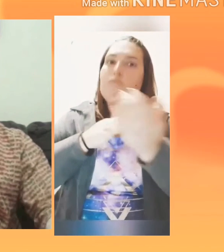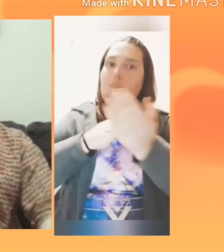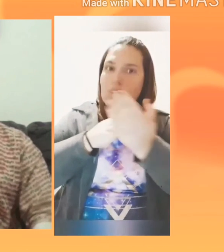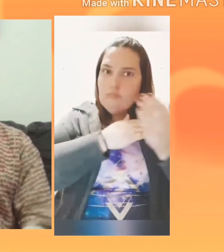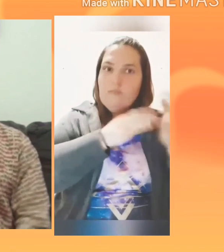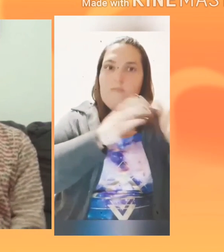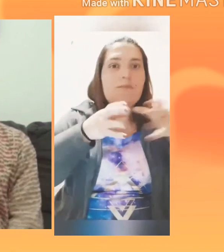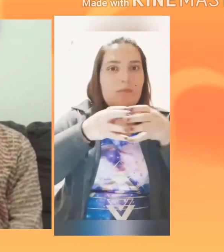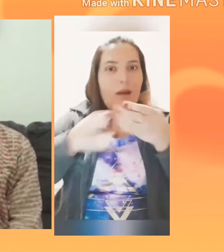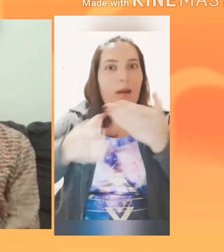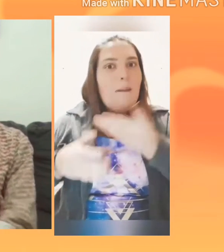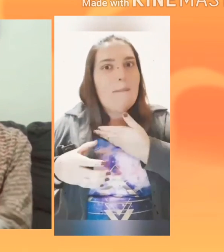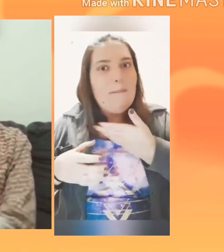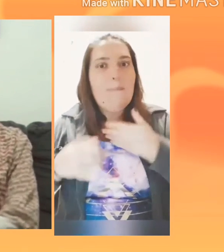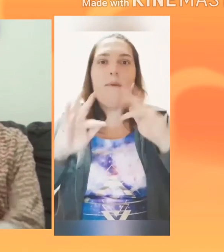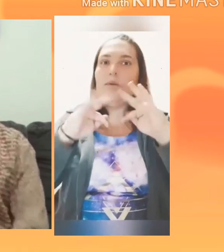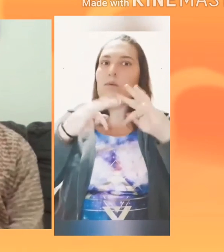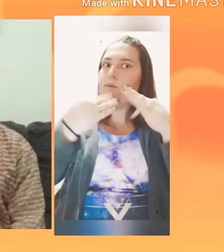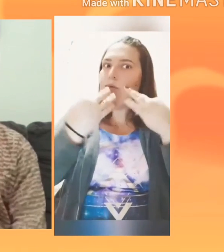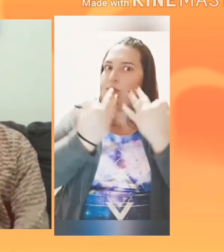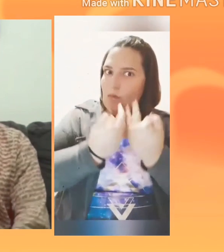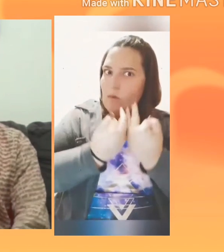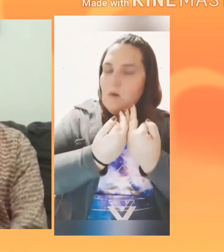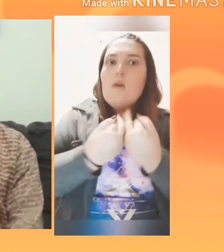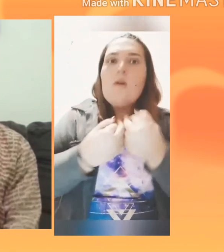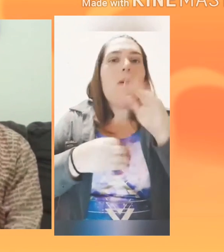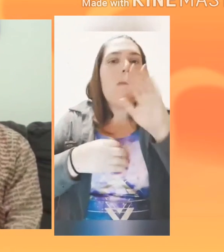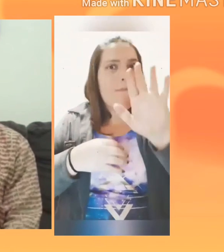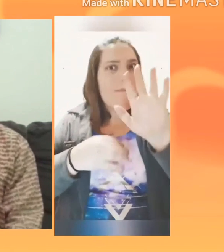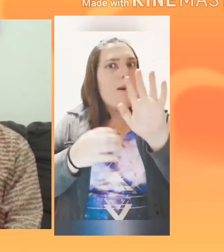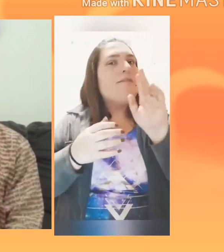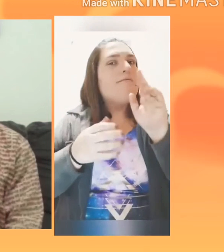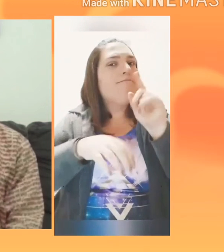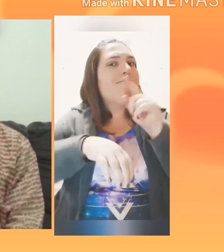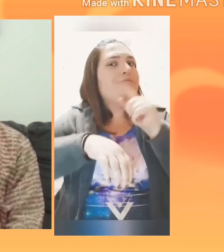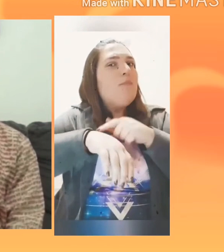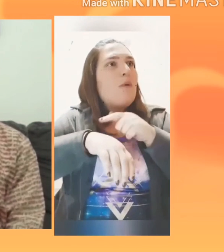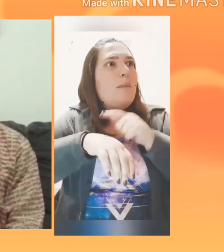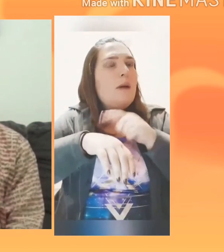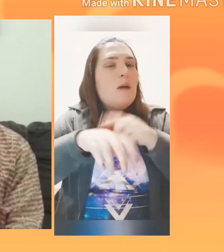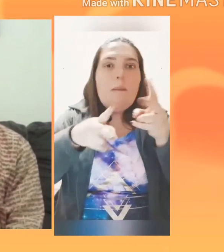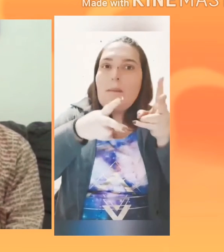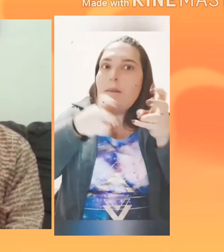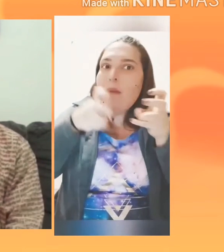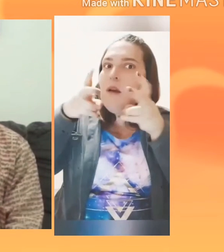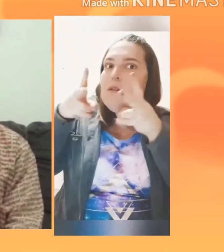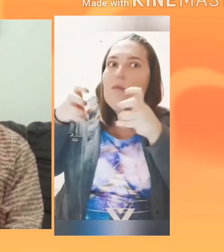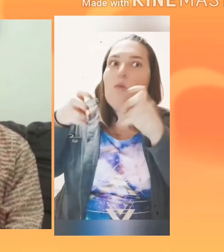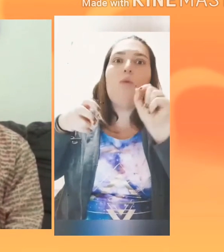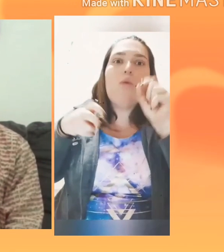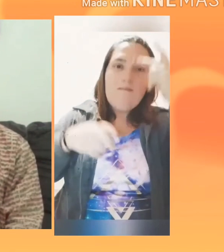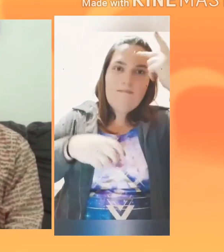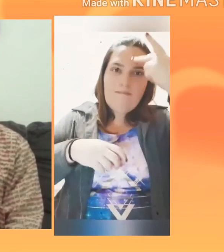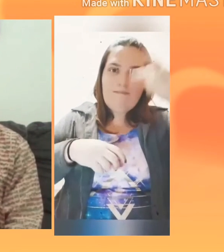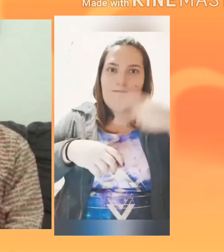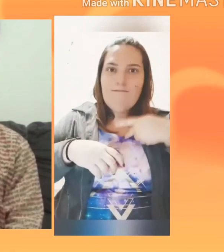Mas, num dado momento, percebi que eu precisava fazer isso por mim mesmo. Eu só ia recuperar essa